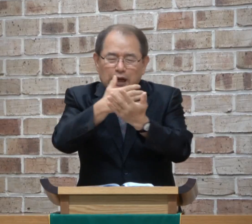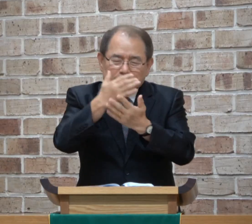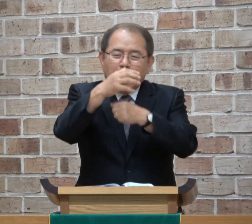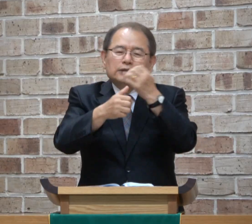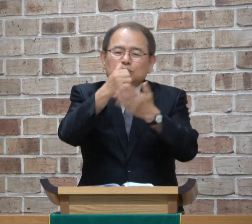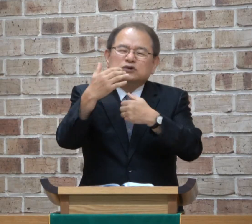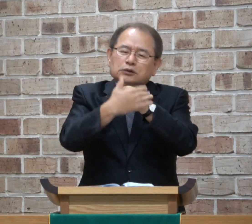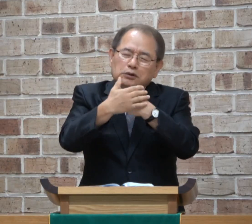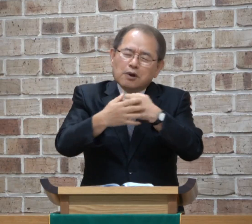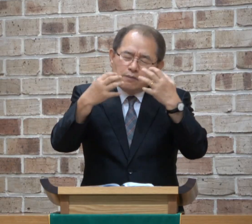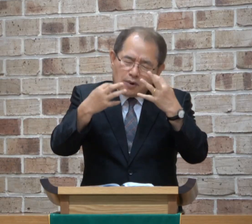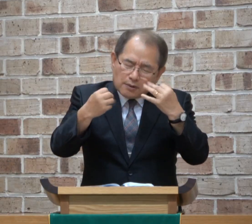인도하십니다.